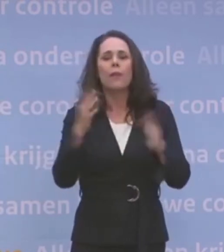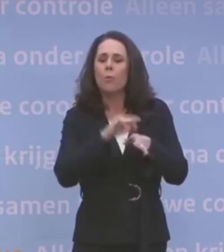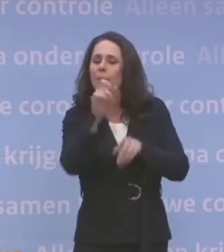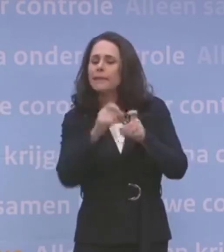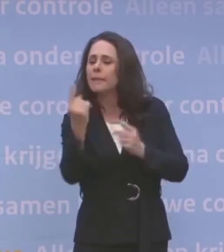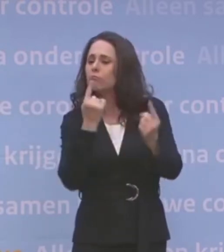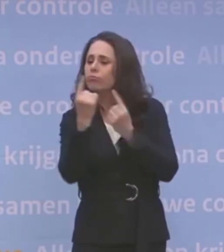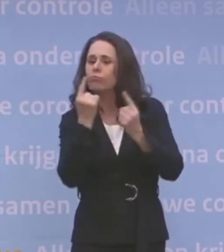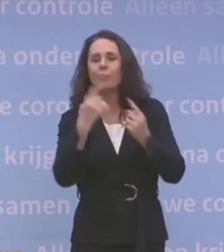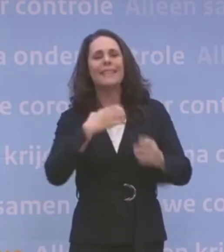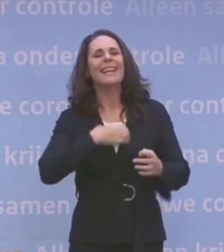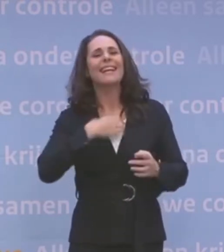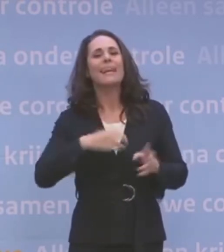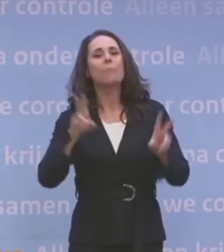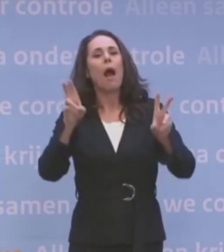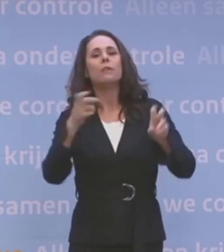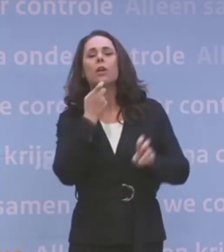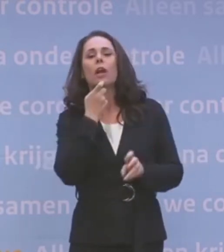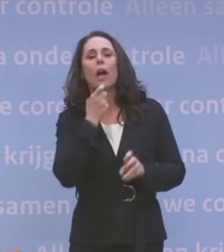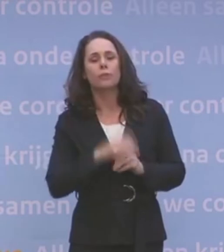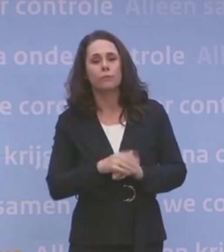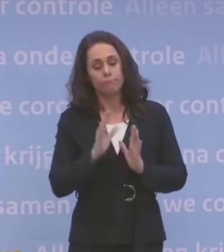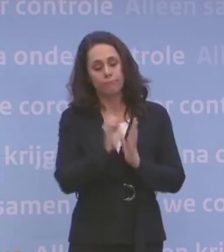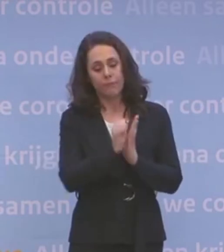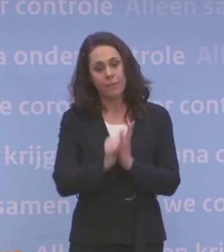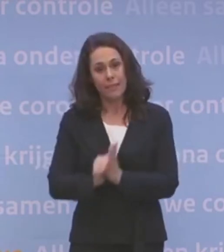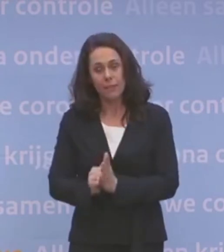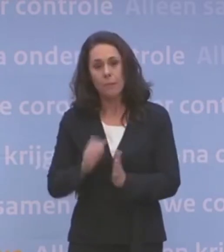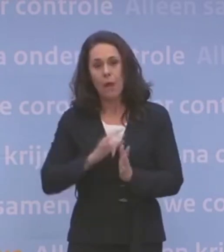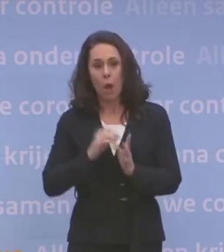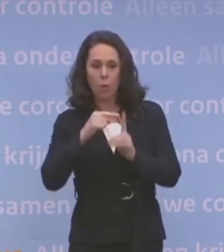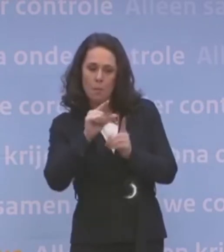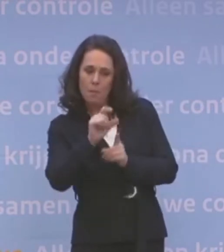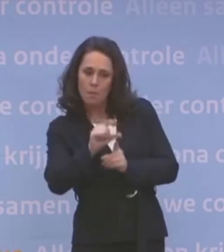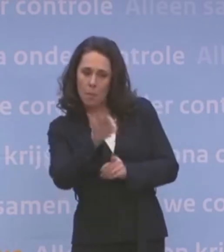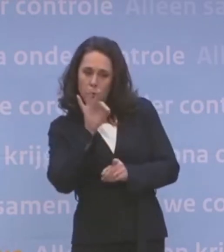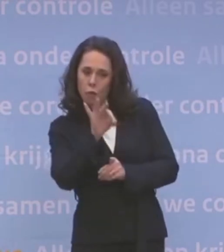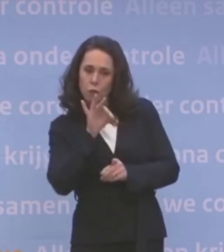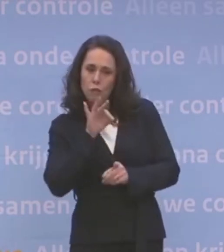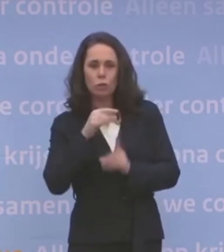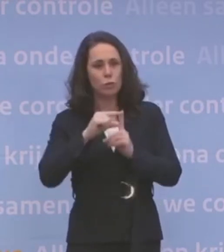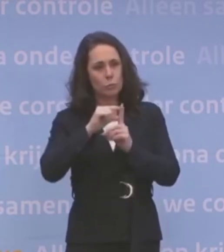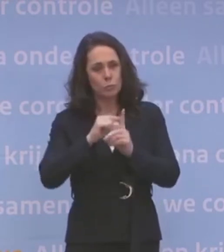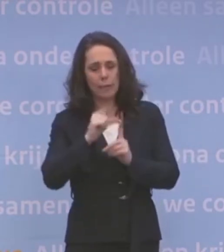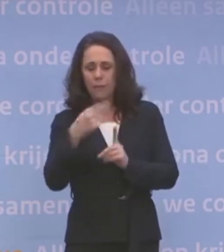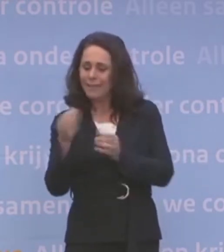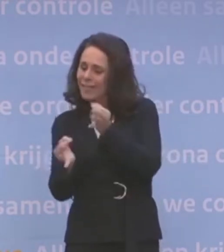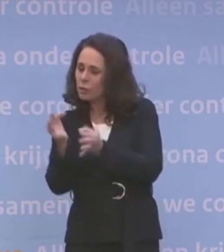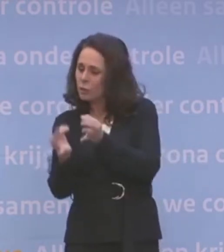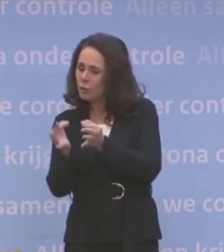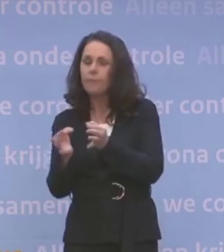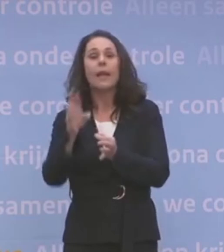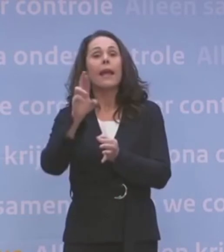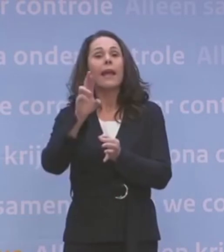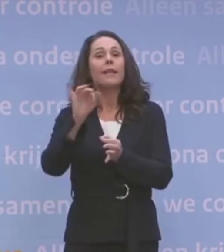klachten bij hen komen. En dat houden ze, dat documenteren ze niet alleen, maar ze nemen ook monsters af. En binnen die monsters wordt op het RIVM bepaald,